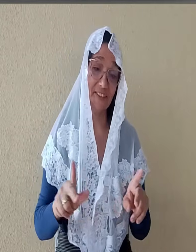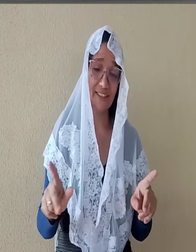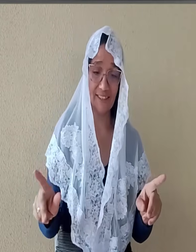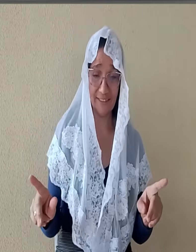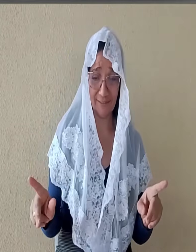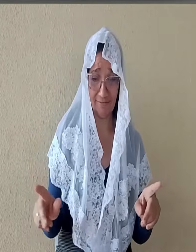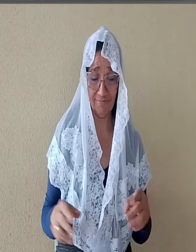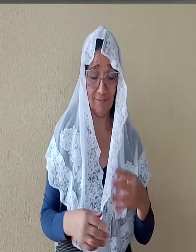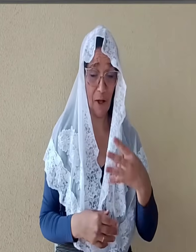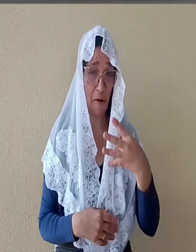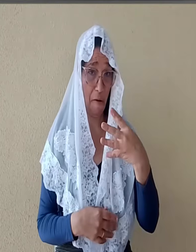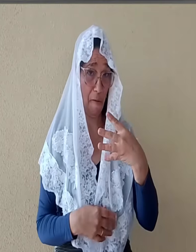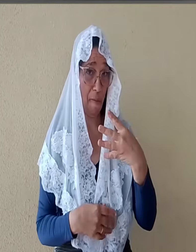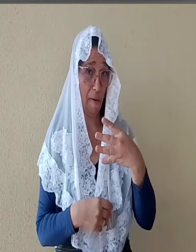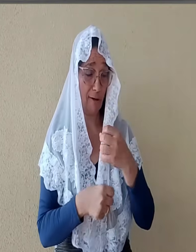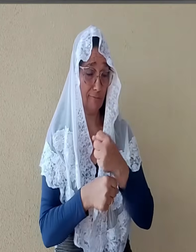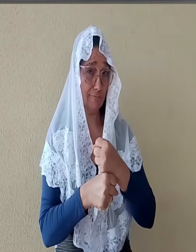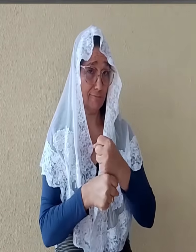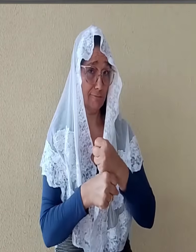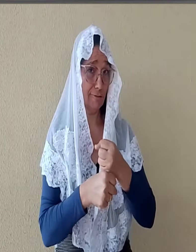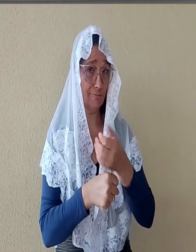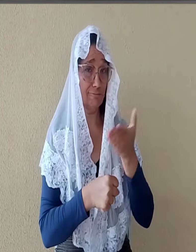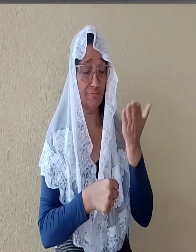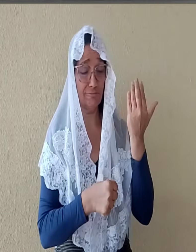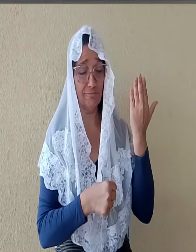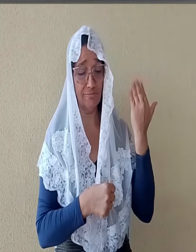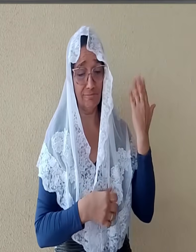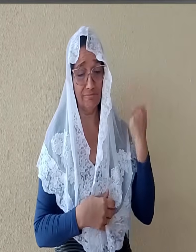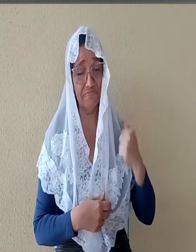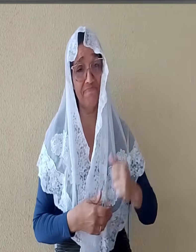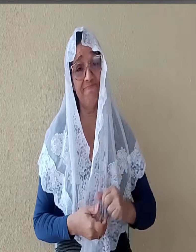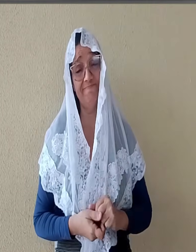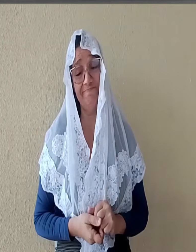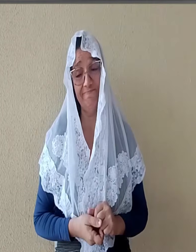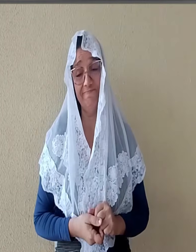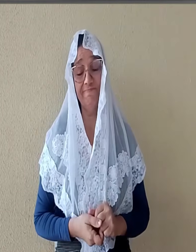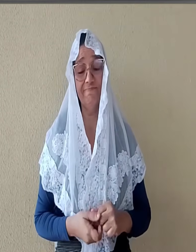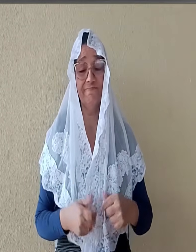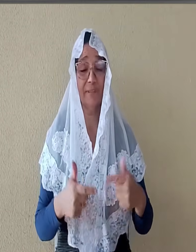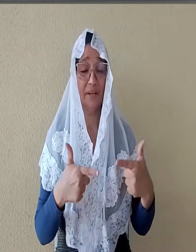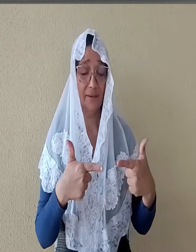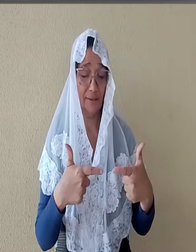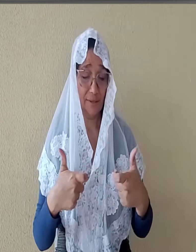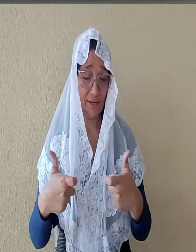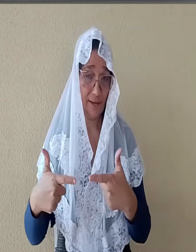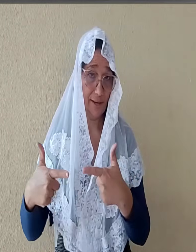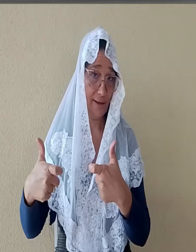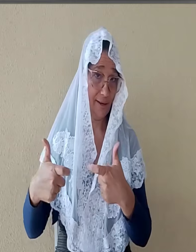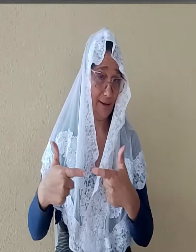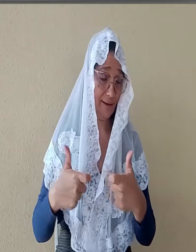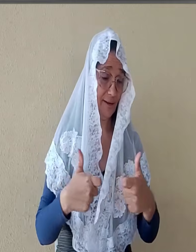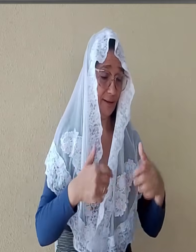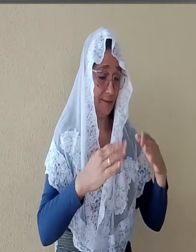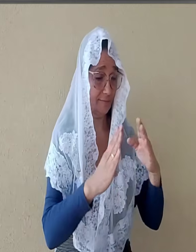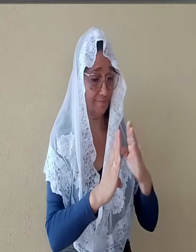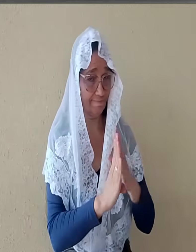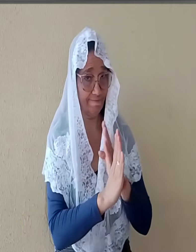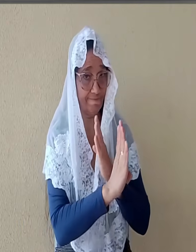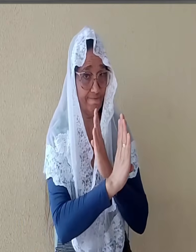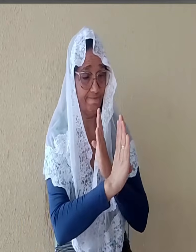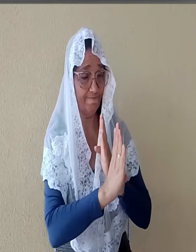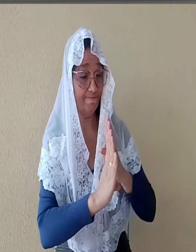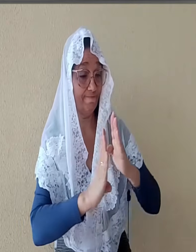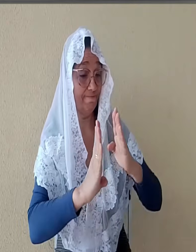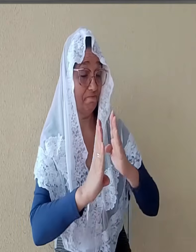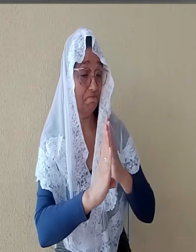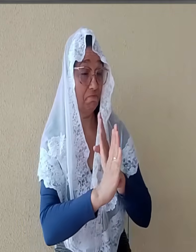tantas provas que passamos, tantas perseguições. Mas se nós for olhar para trás,